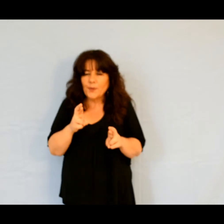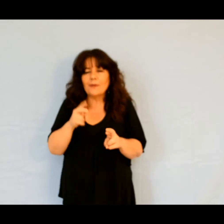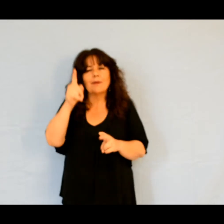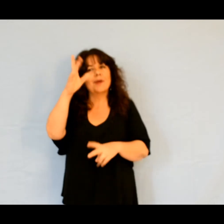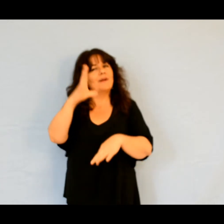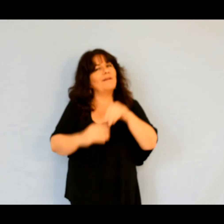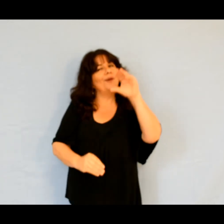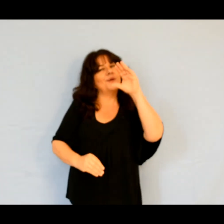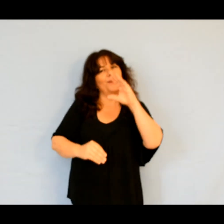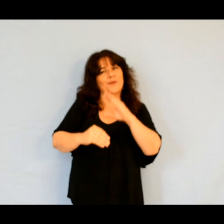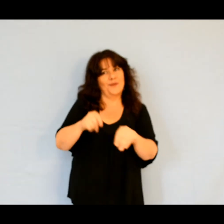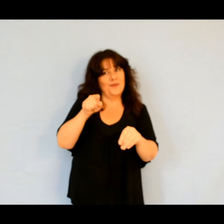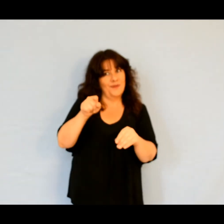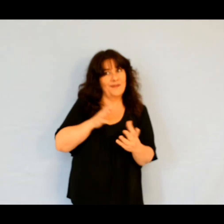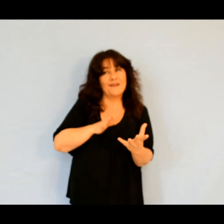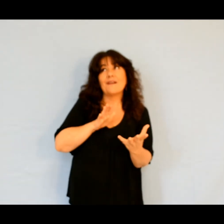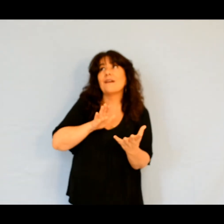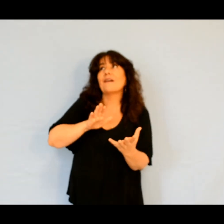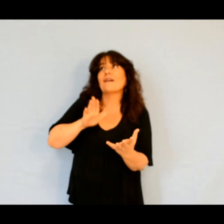car ils verront Dieu.